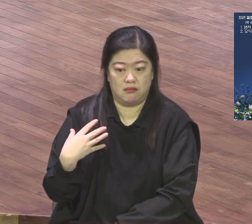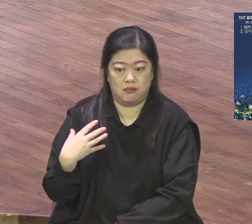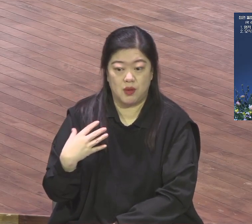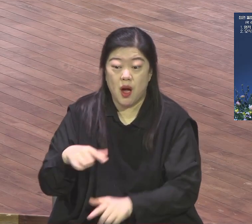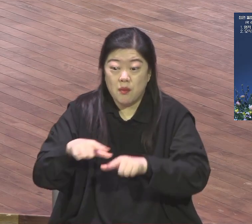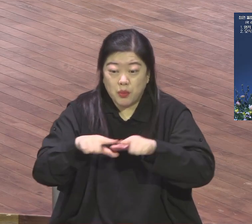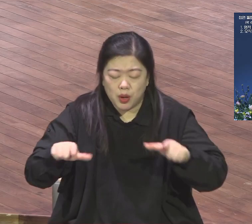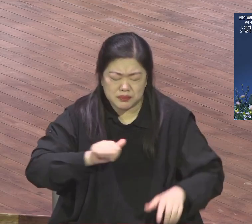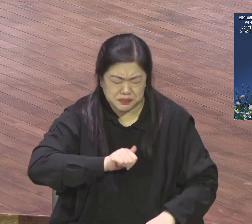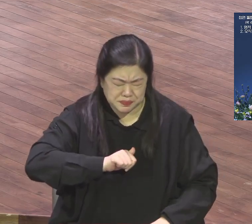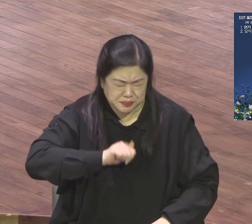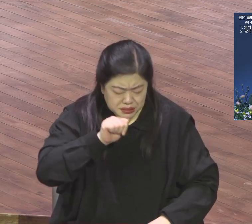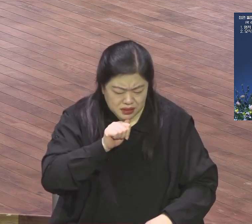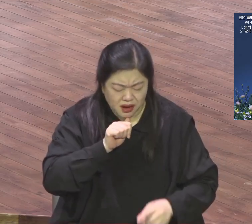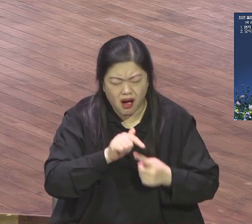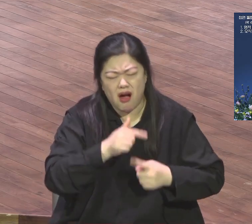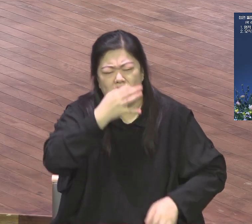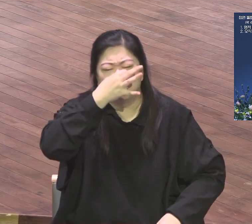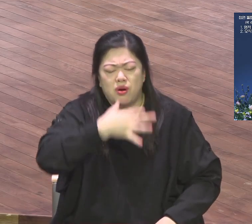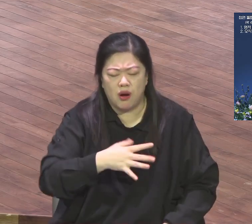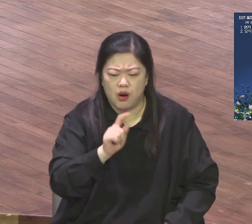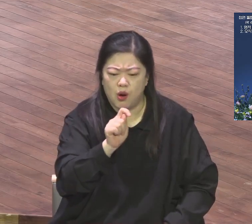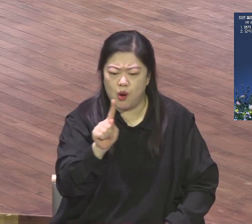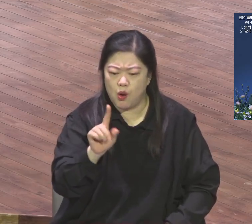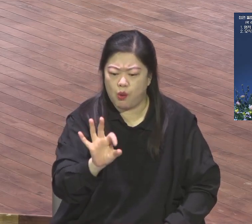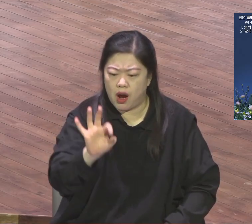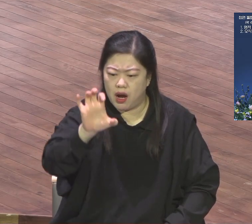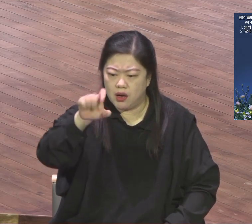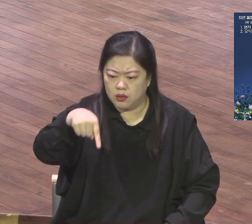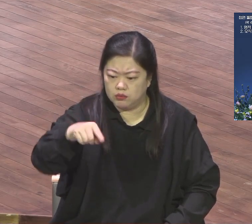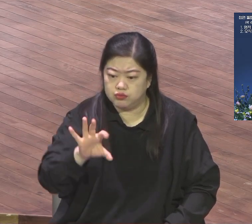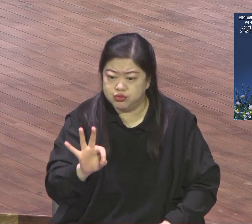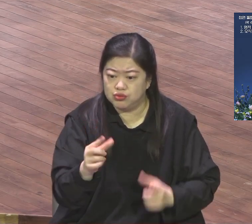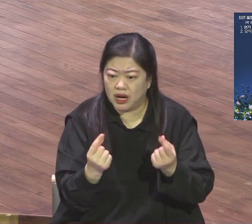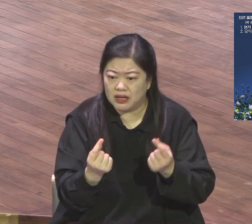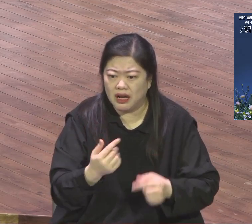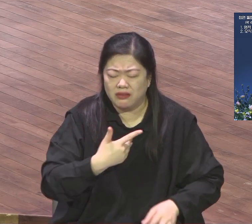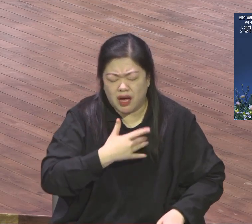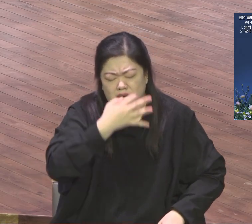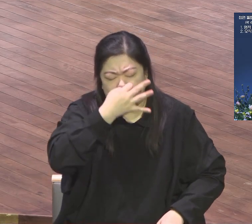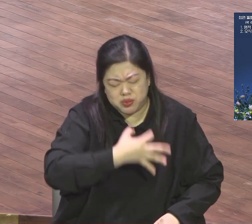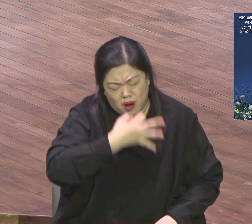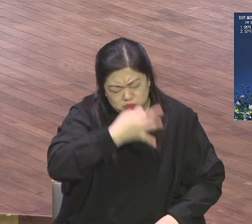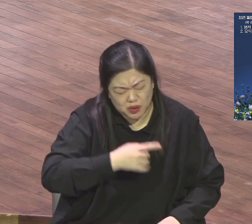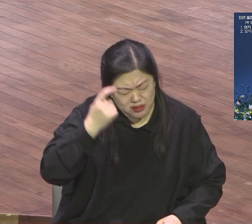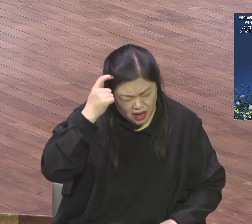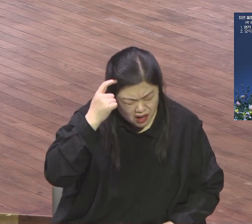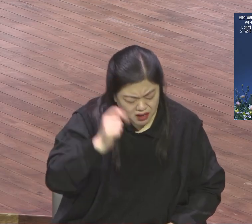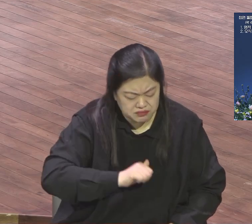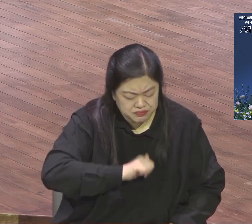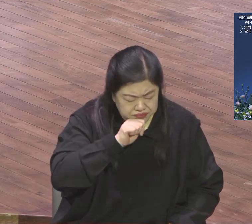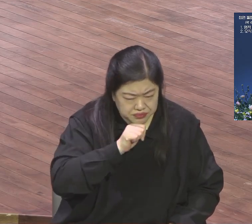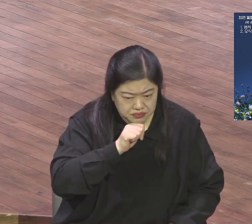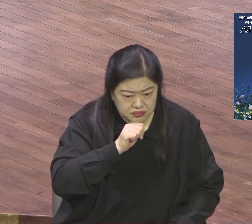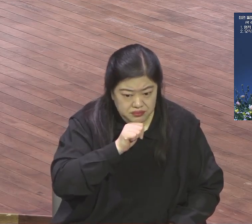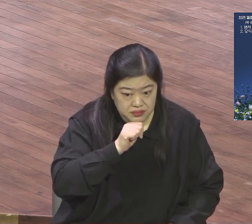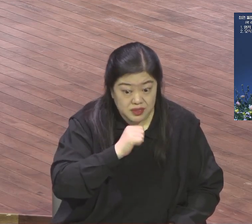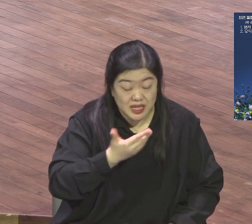예수 그리스도라는 해결책을 가져왔기 때문에 우리는 정면 돌파할 수 있다.